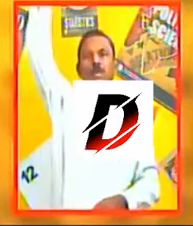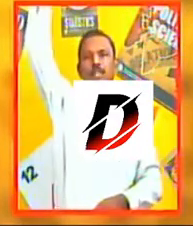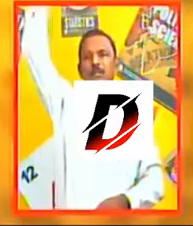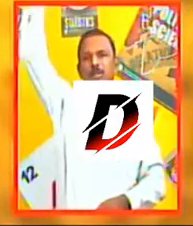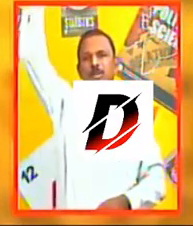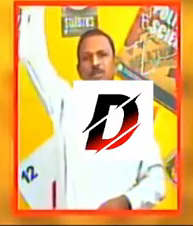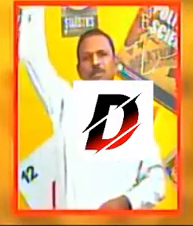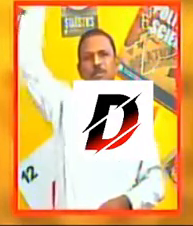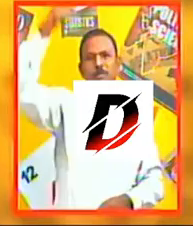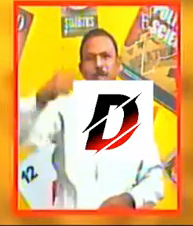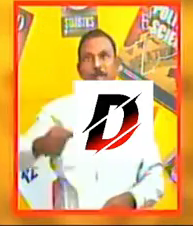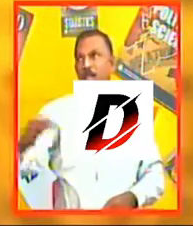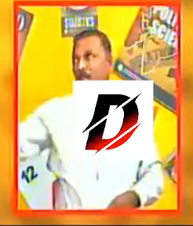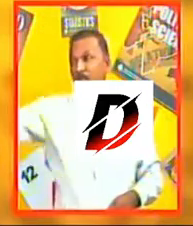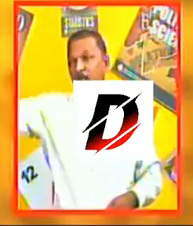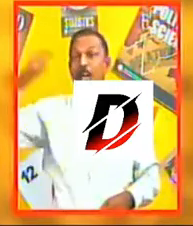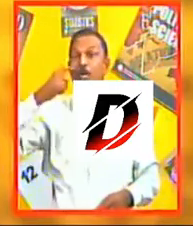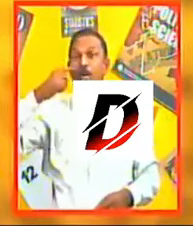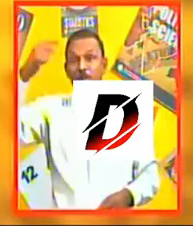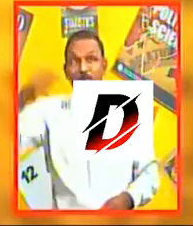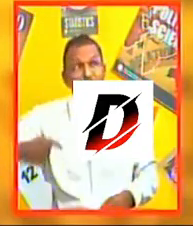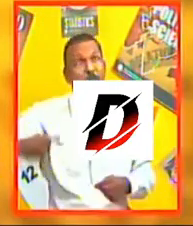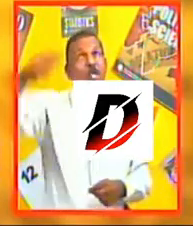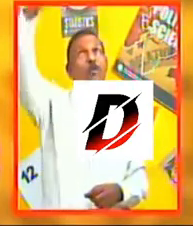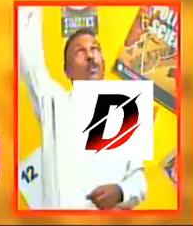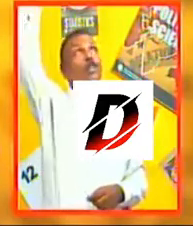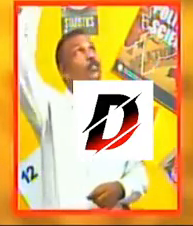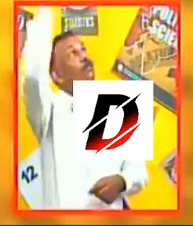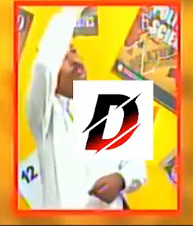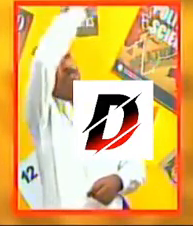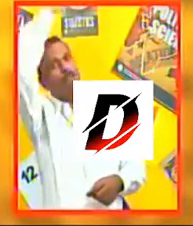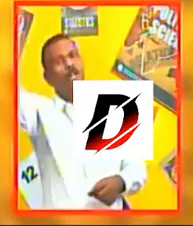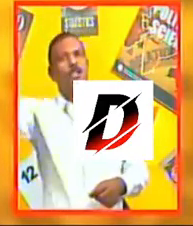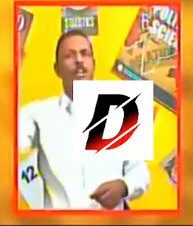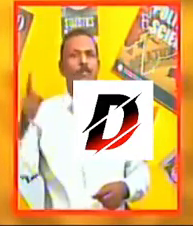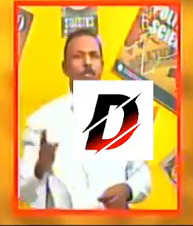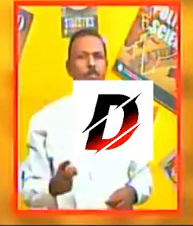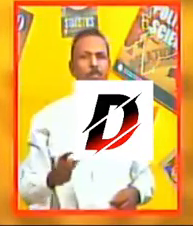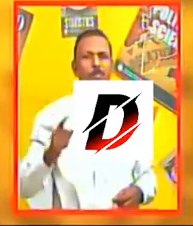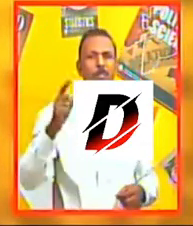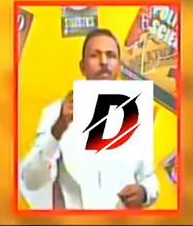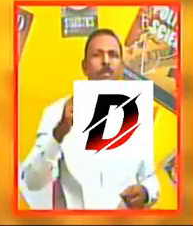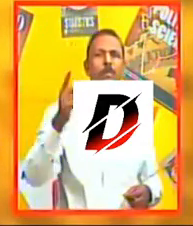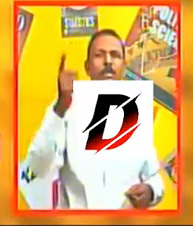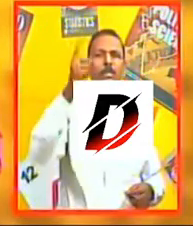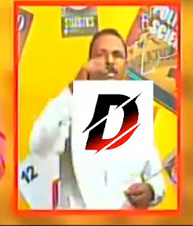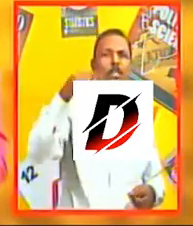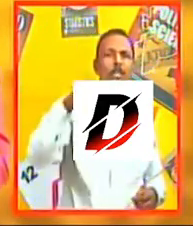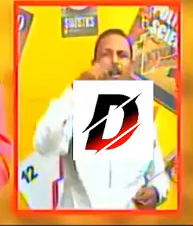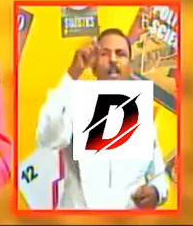தான் நாம் குறித்து சொல்ல வேண்டும். அப்படி குறிக்கின்ற பொழுது